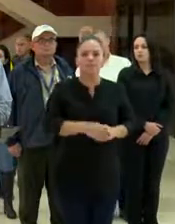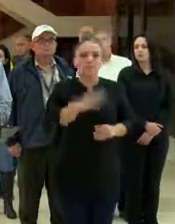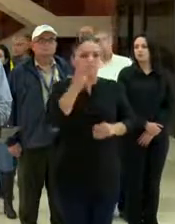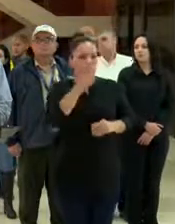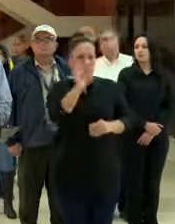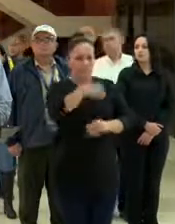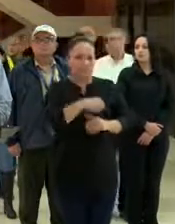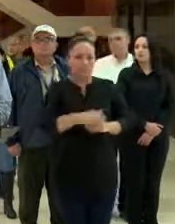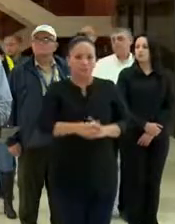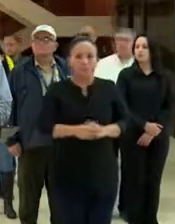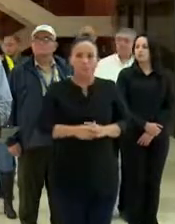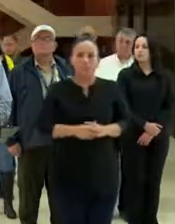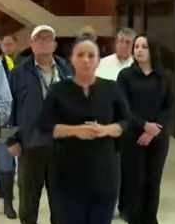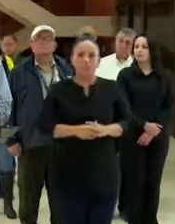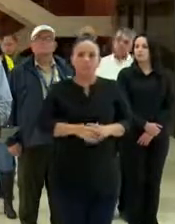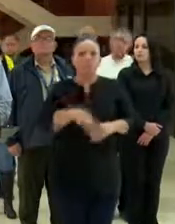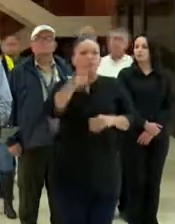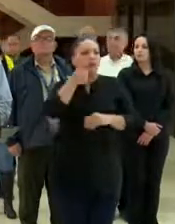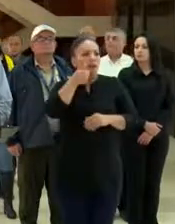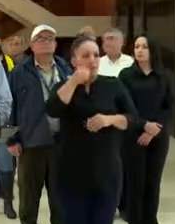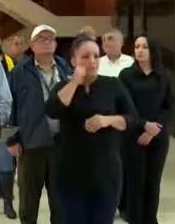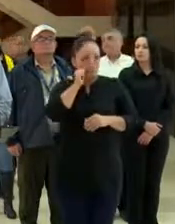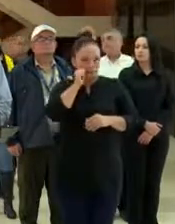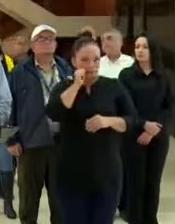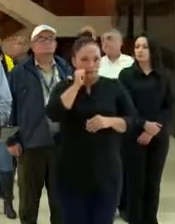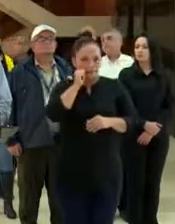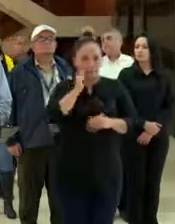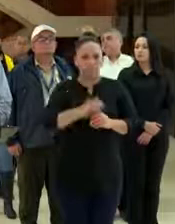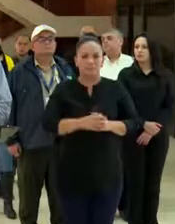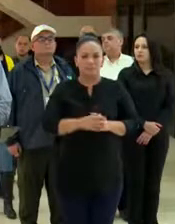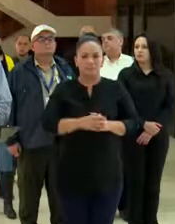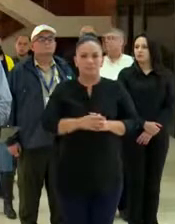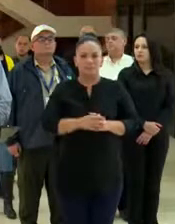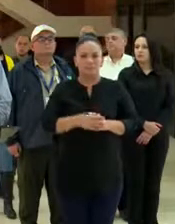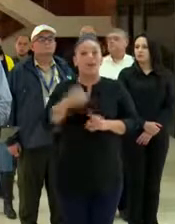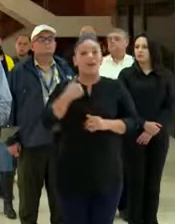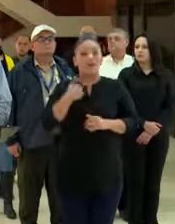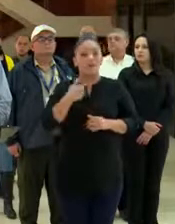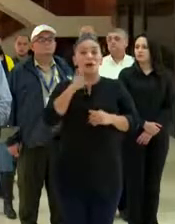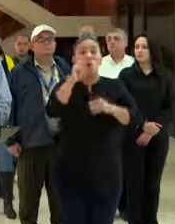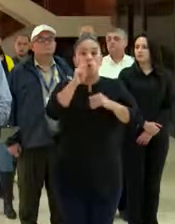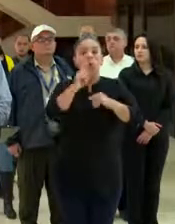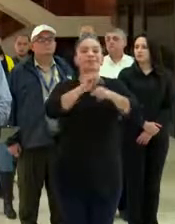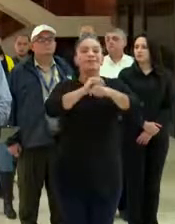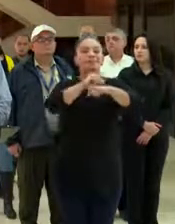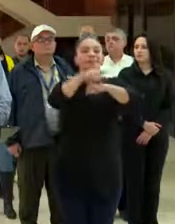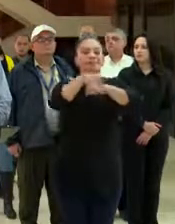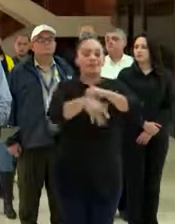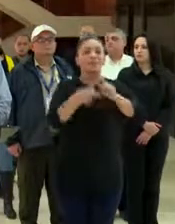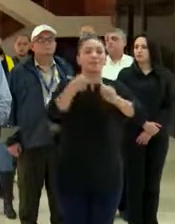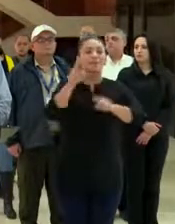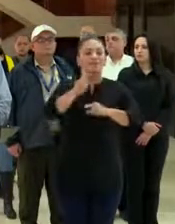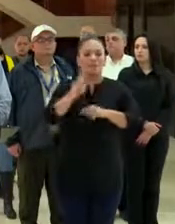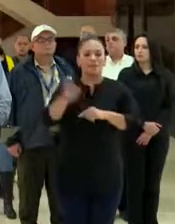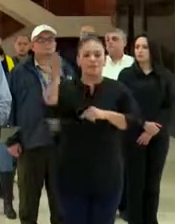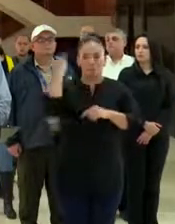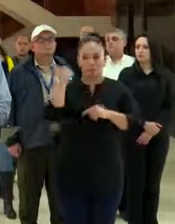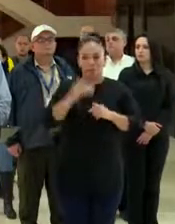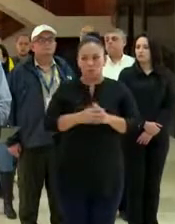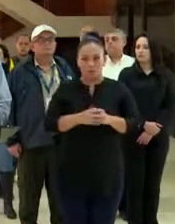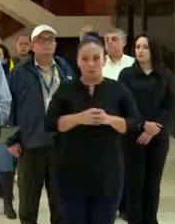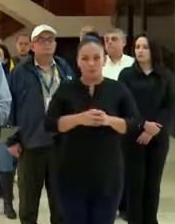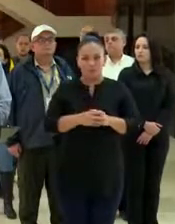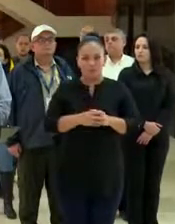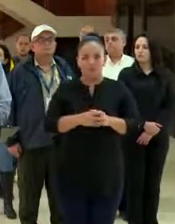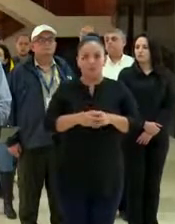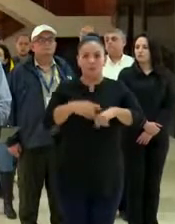vea, el día de ayer había un deslizamiento que todavía estaba desde el día viernes. En horas